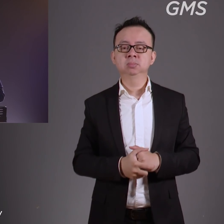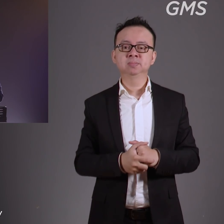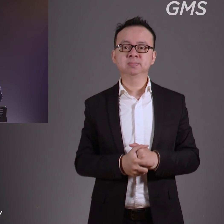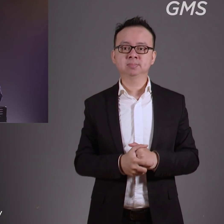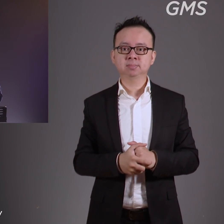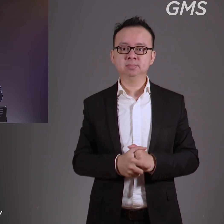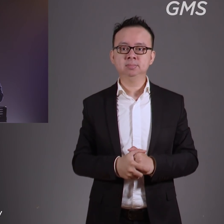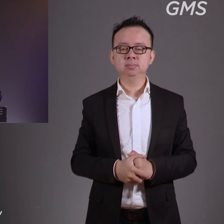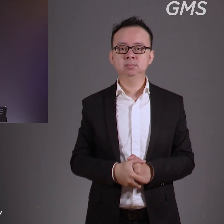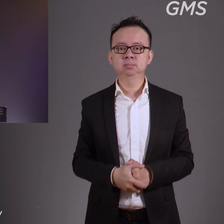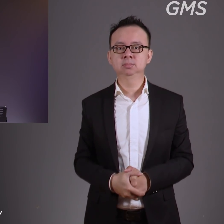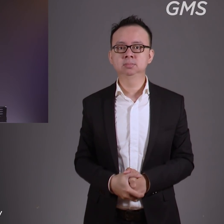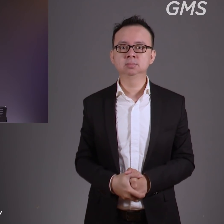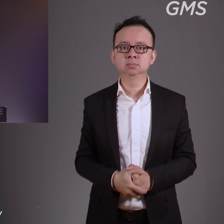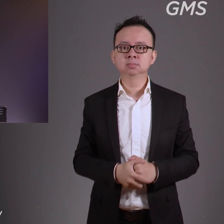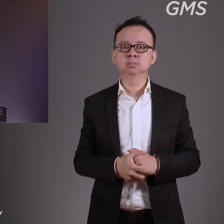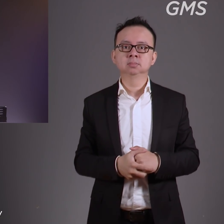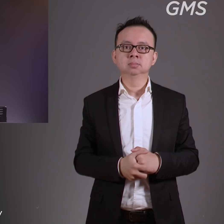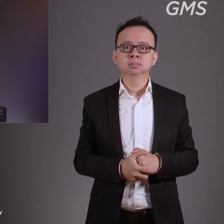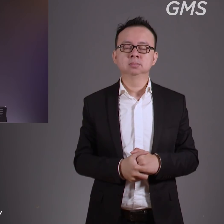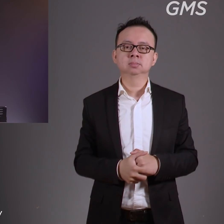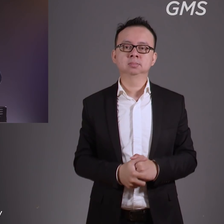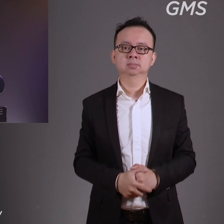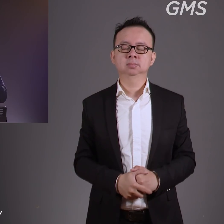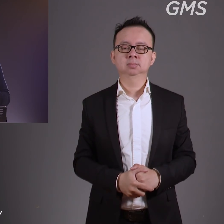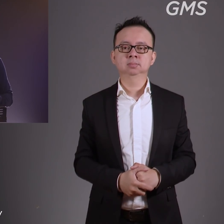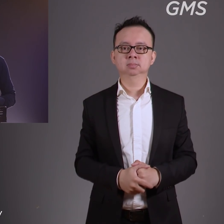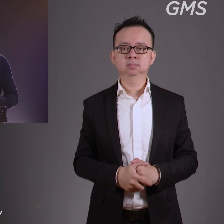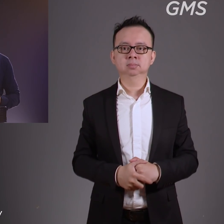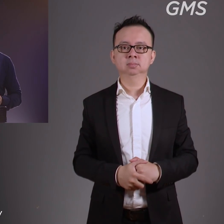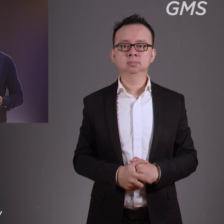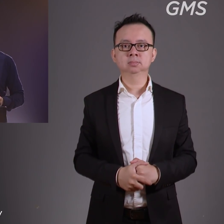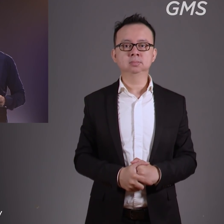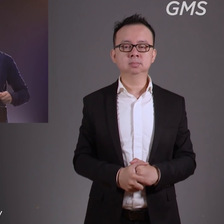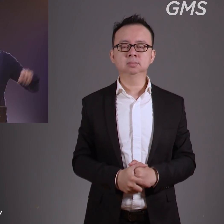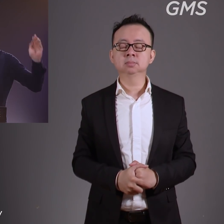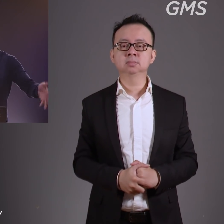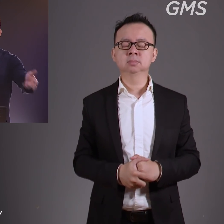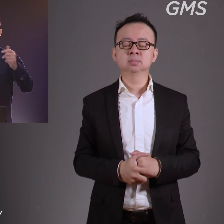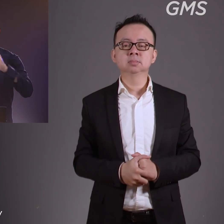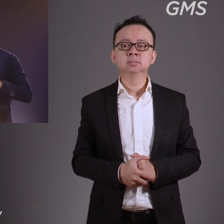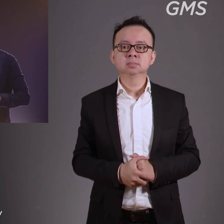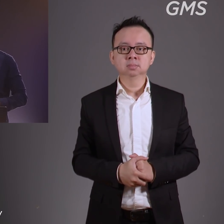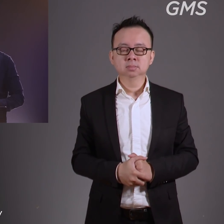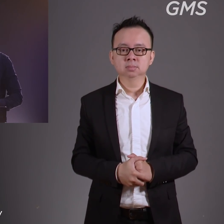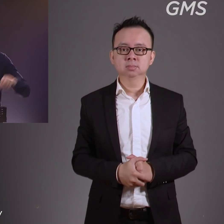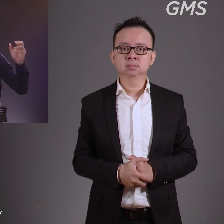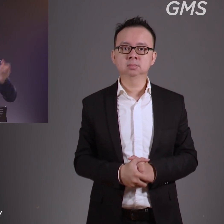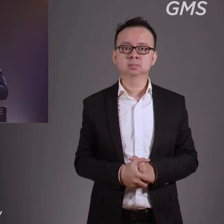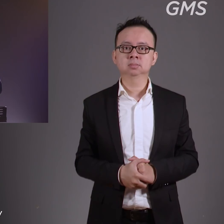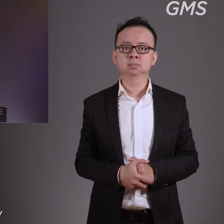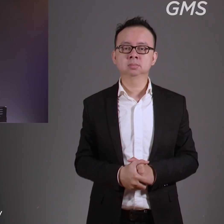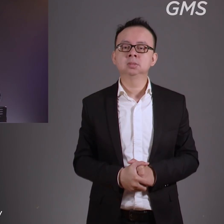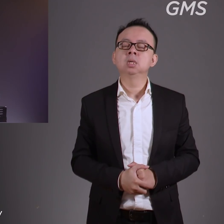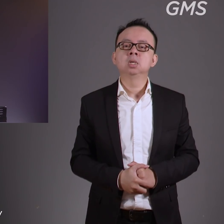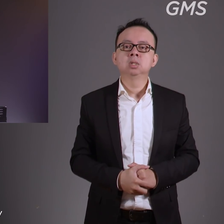hari ini. Tapi mereka mulai bangun sesuatu. Mulai lubangin tanah itu. Semua